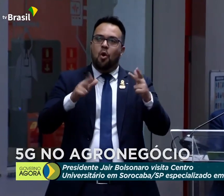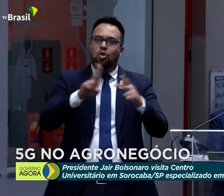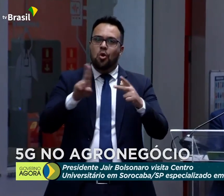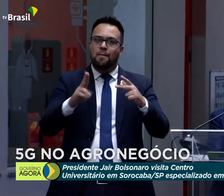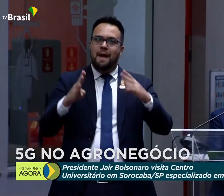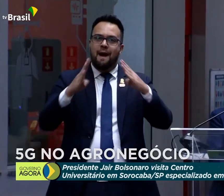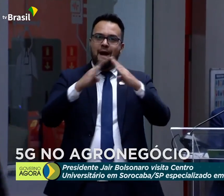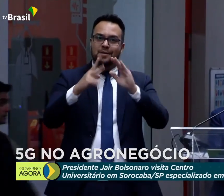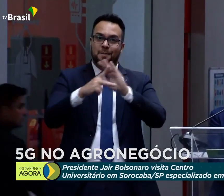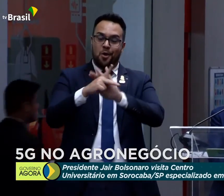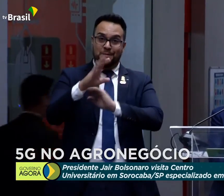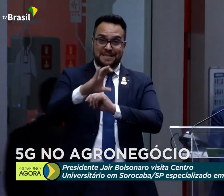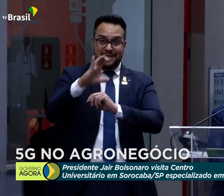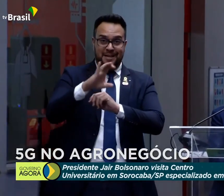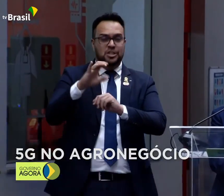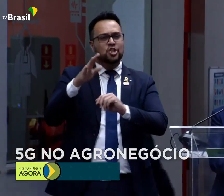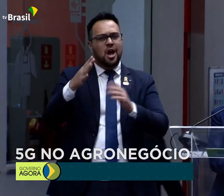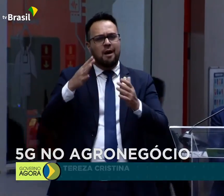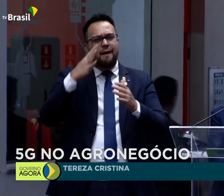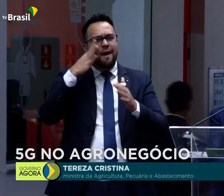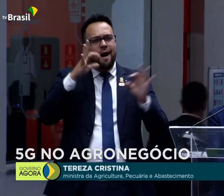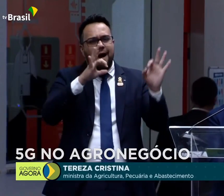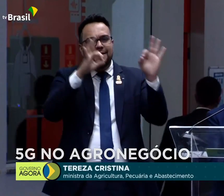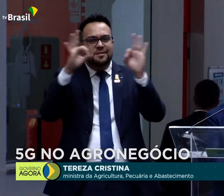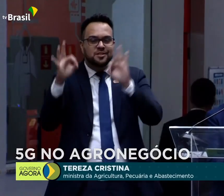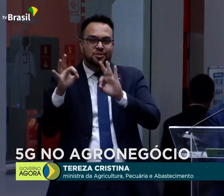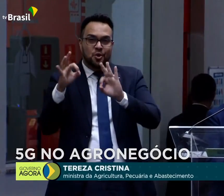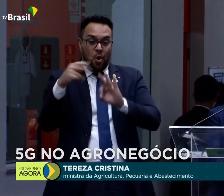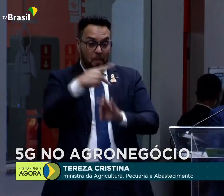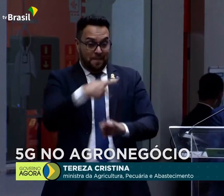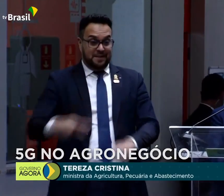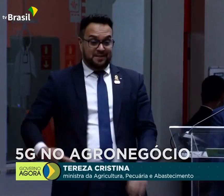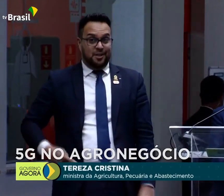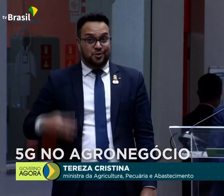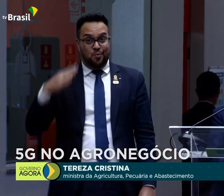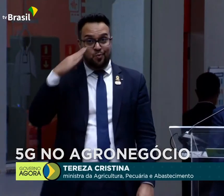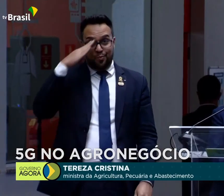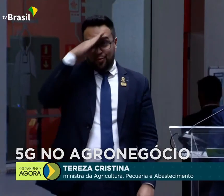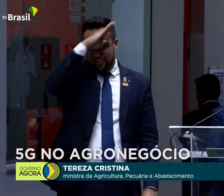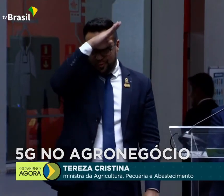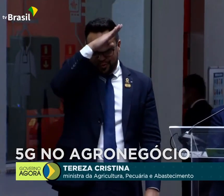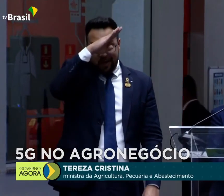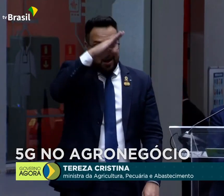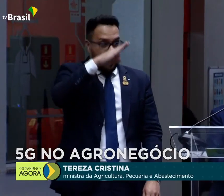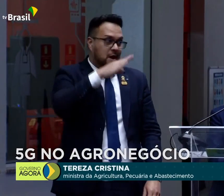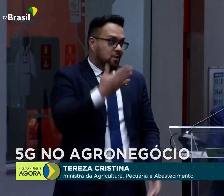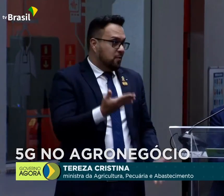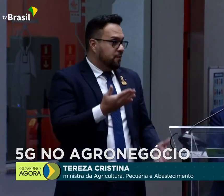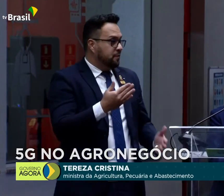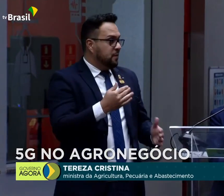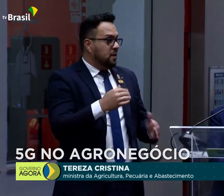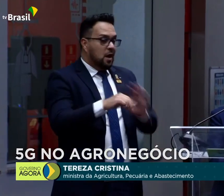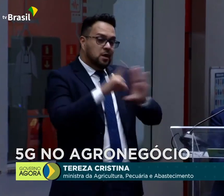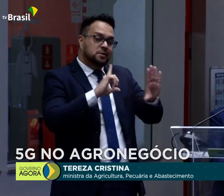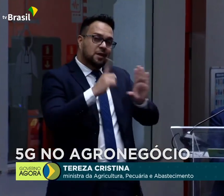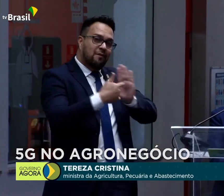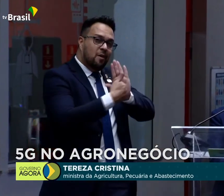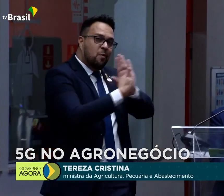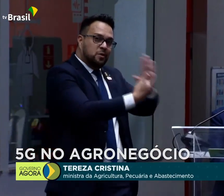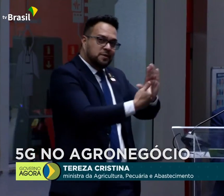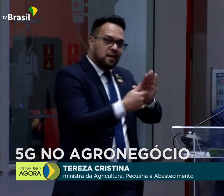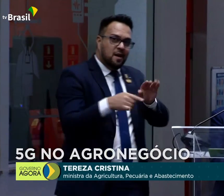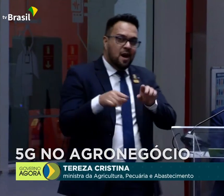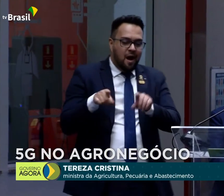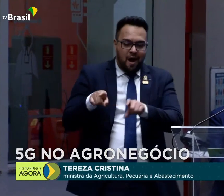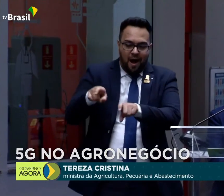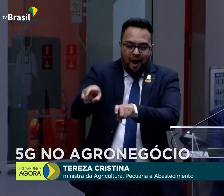e acabamos de assistir o presidente Jair Bolsonaro. Uma demonstração do que é